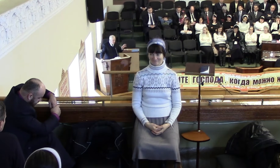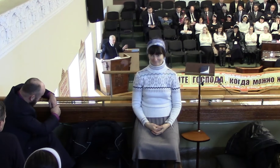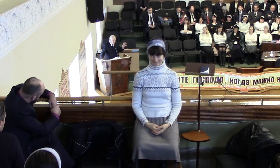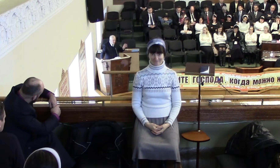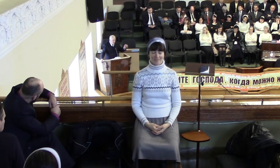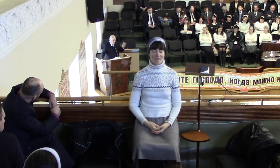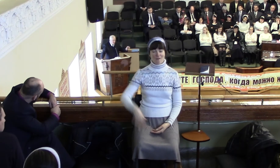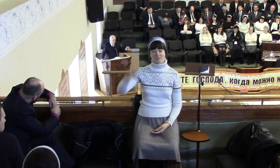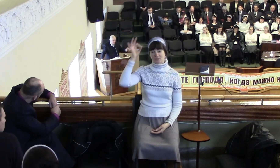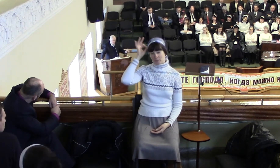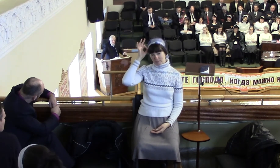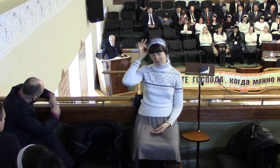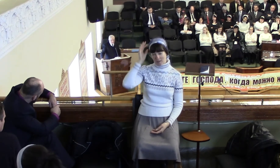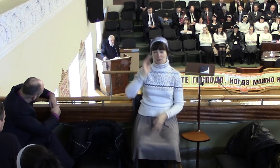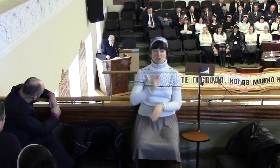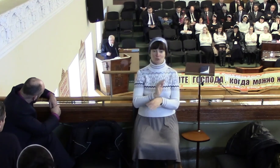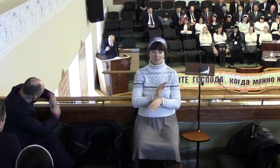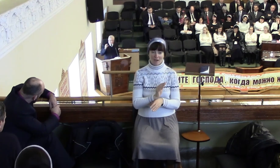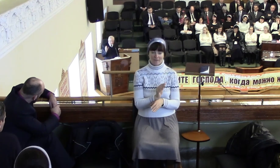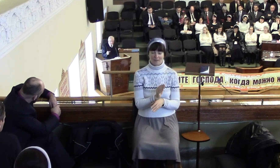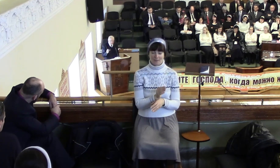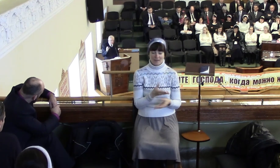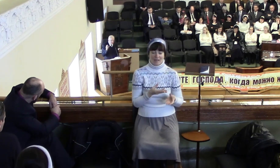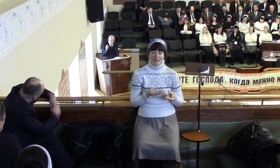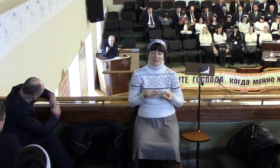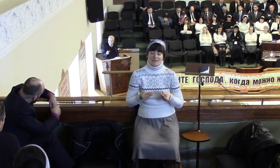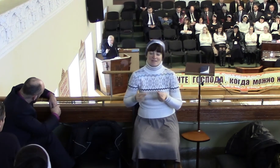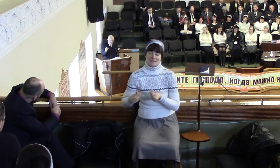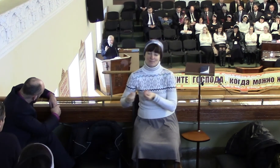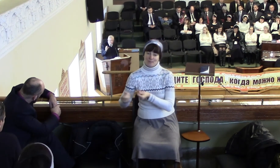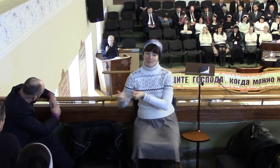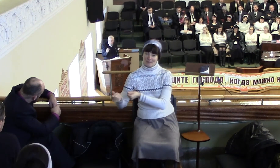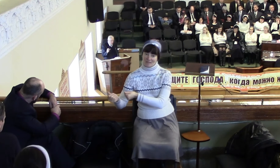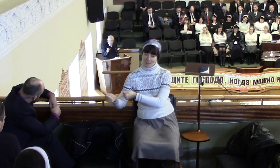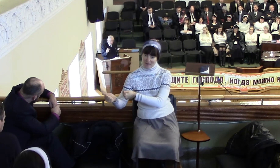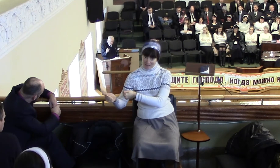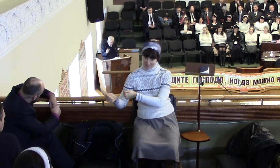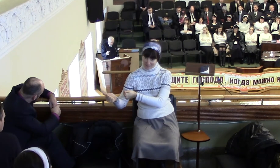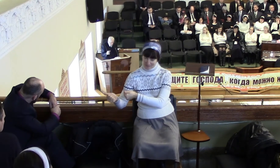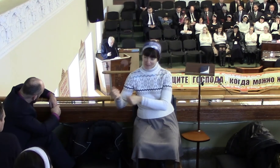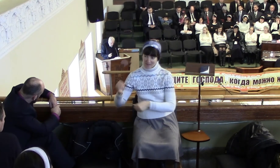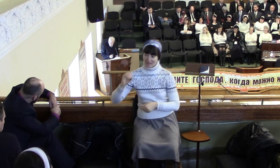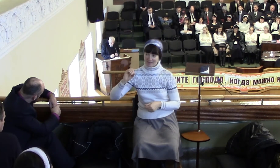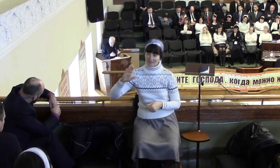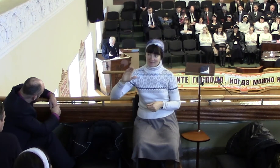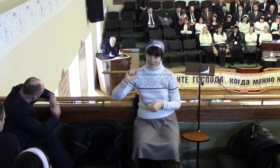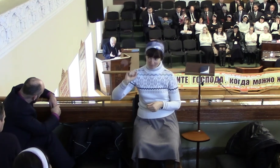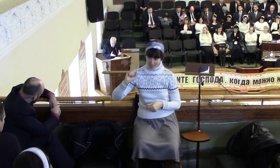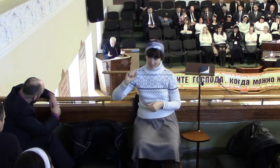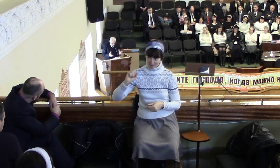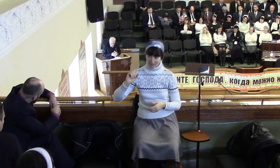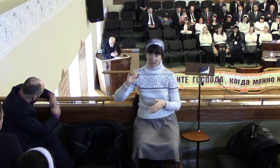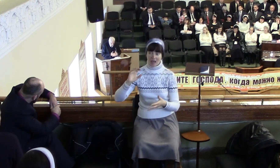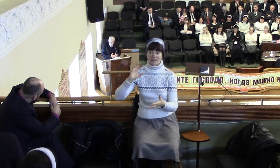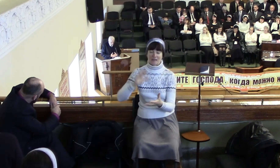он Еву заманил в грех, так и сегодня он заманивает нас в грех. Я сегодня хочу вместе с